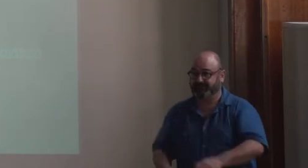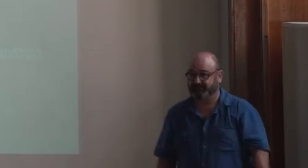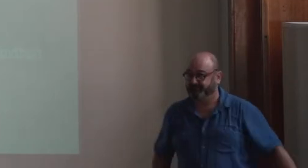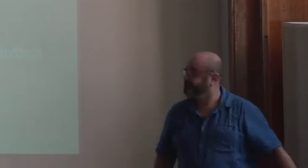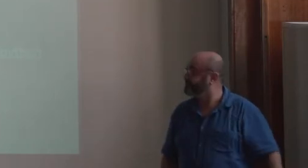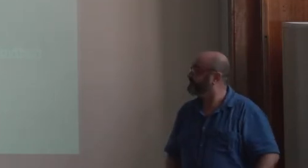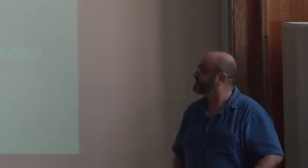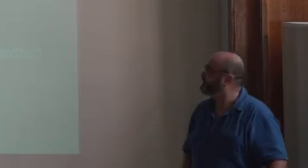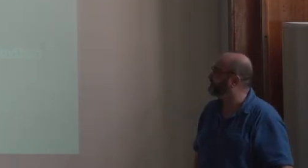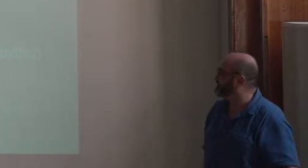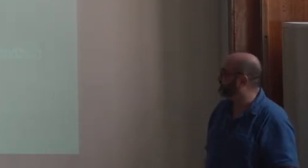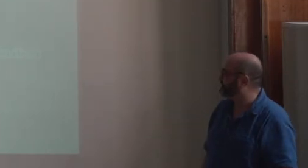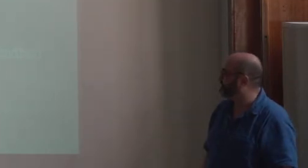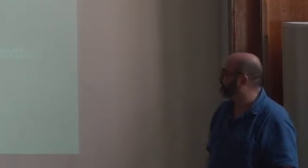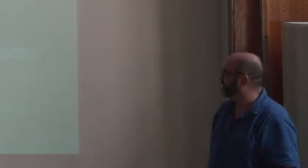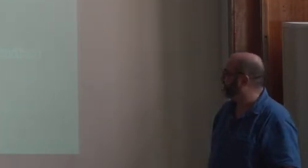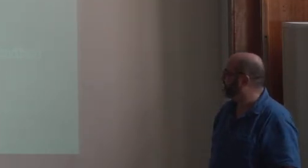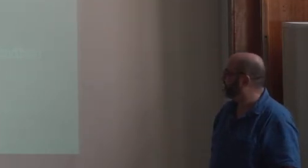AsyncIO.